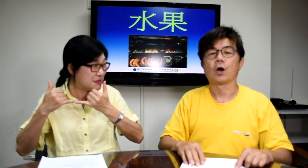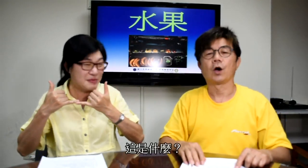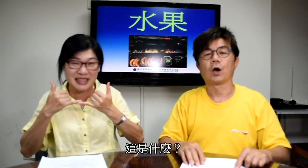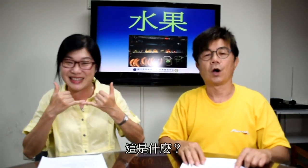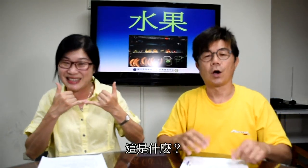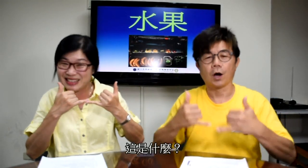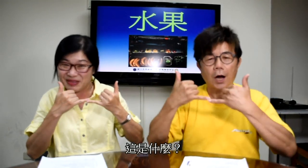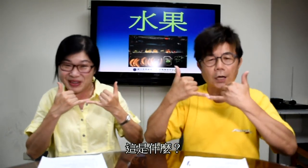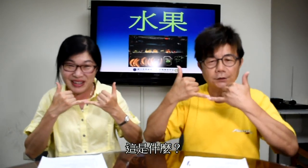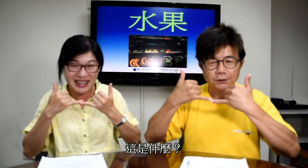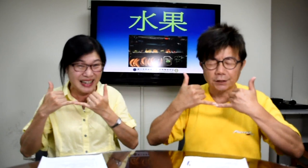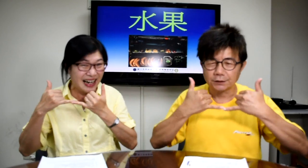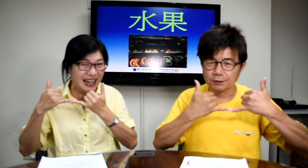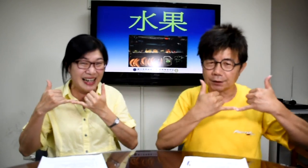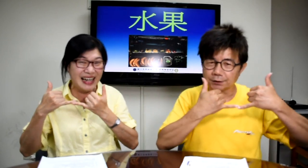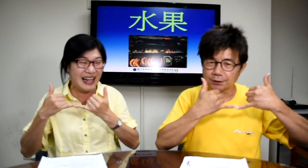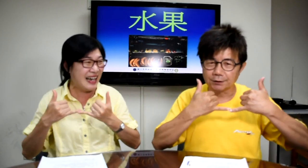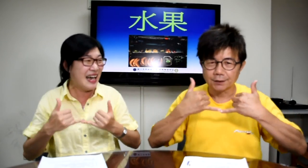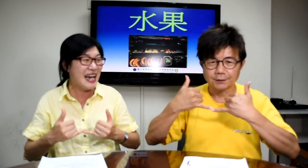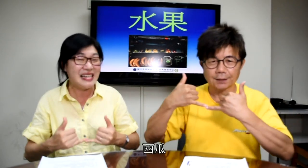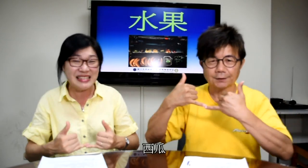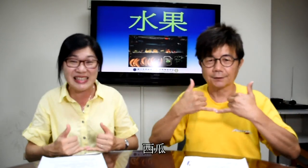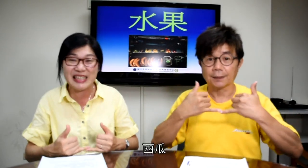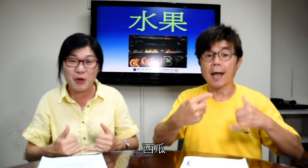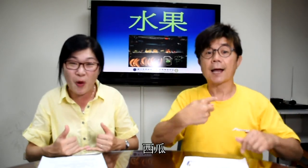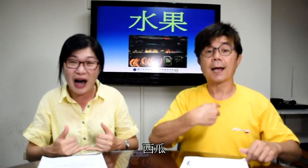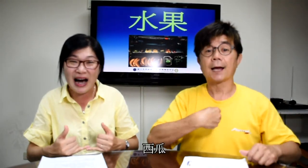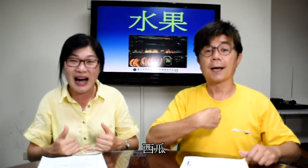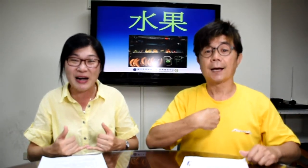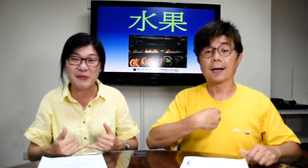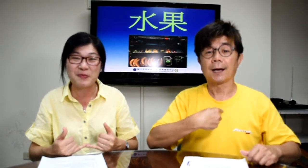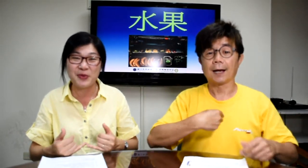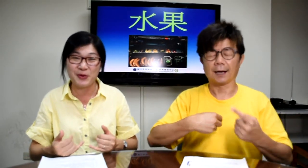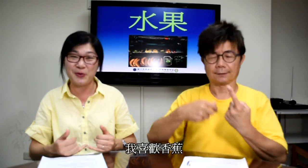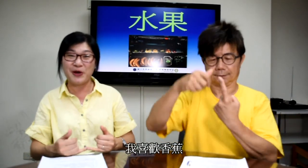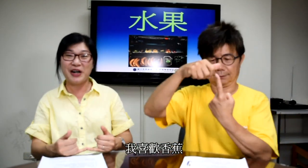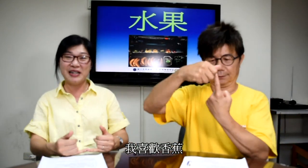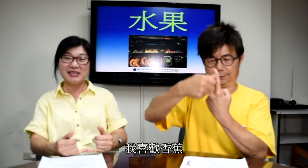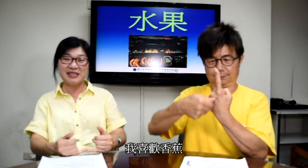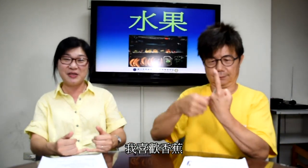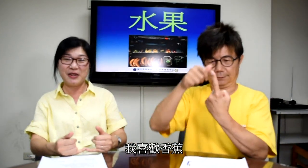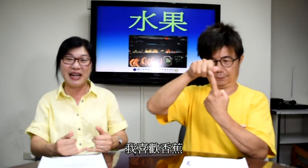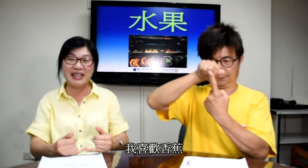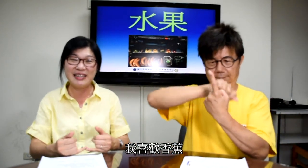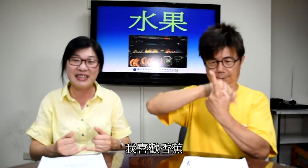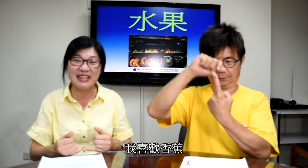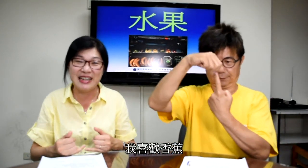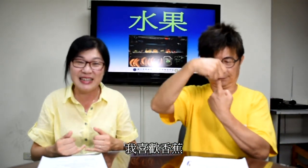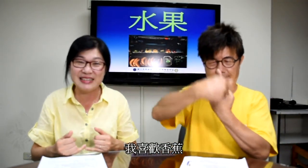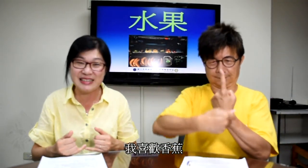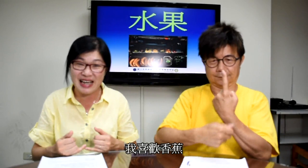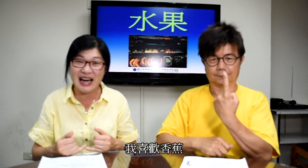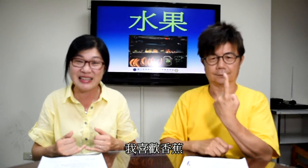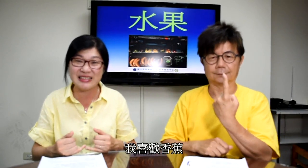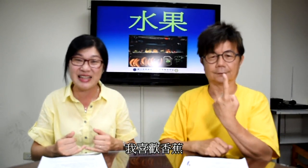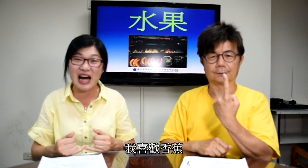这是什么？西瓜。我喜欢香蕉。